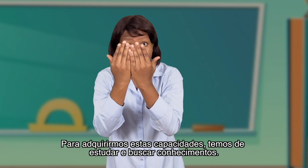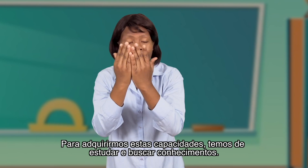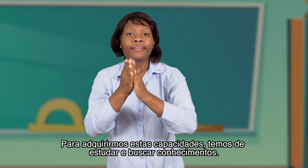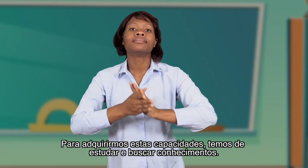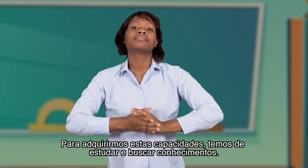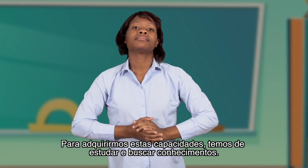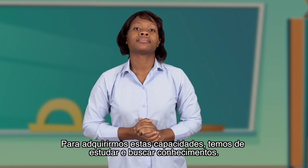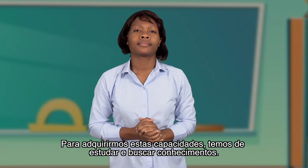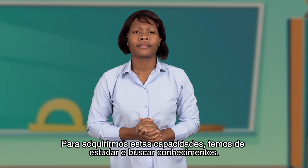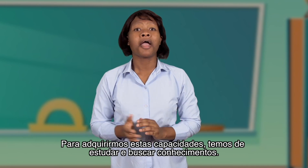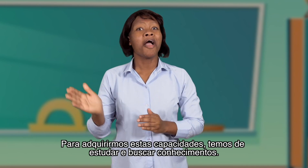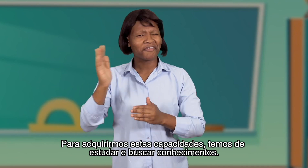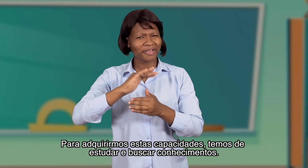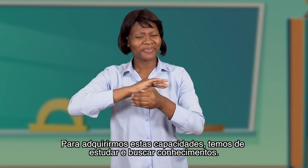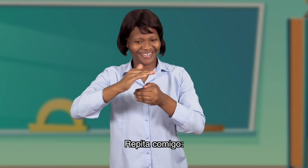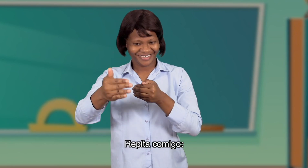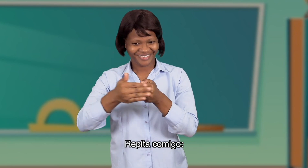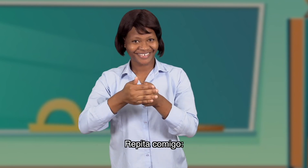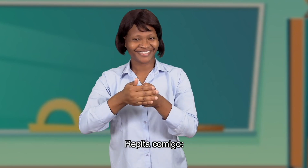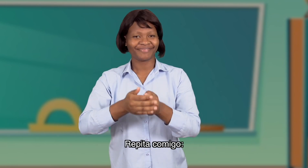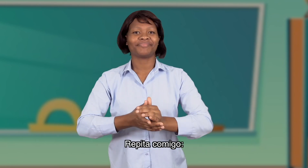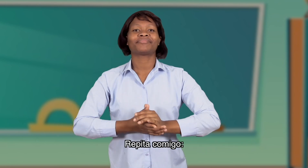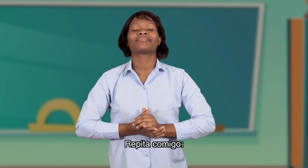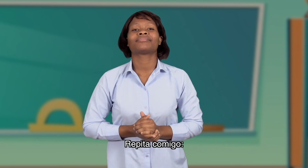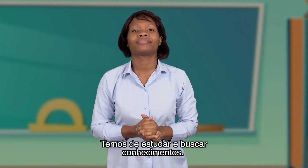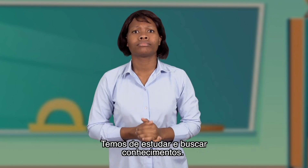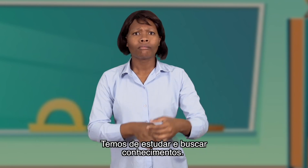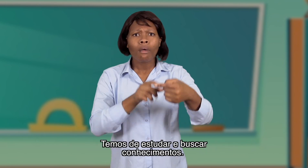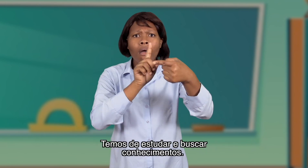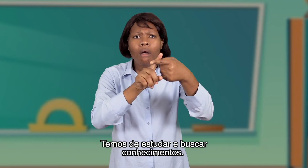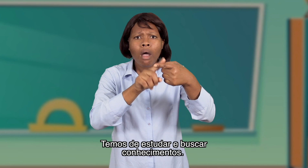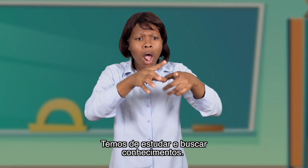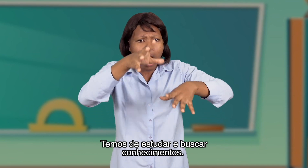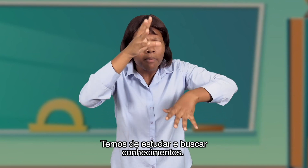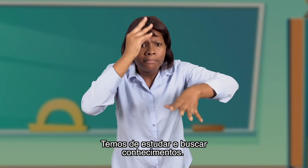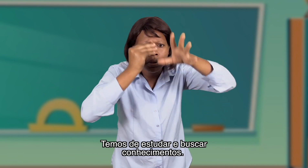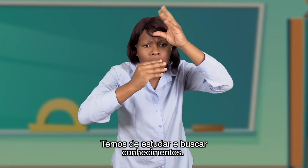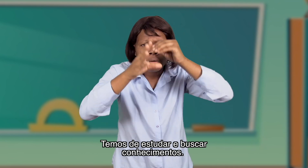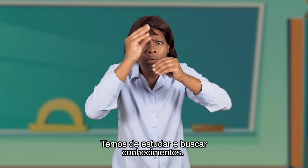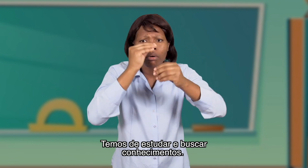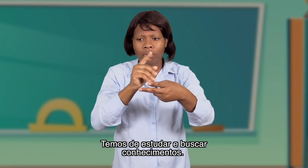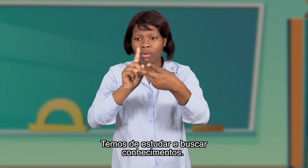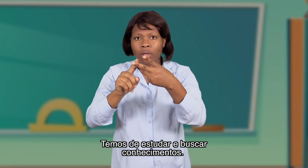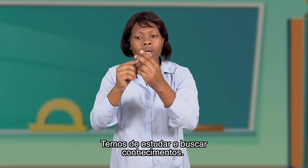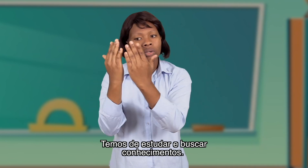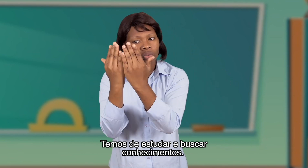conhecimentos Repita comigo Temos de estudar e buscar conhecimentos